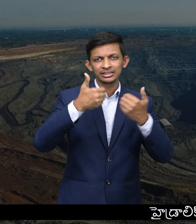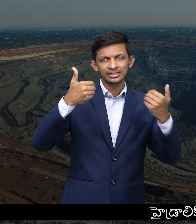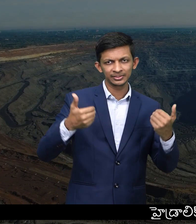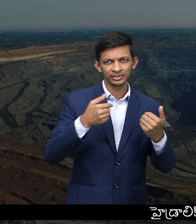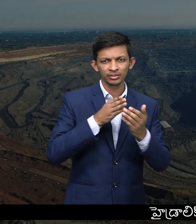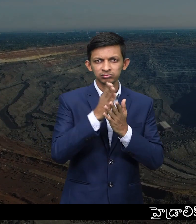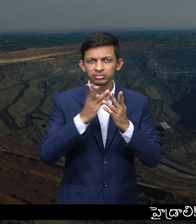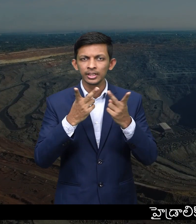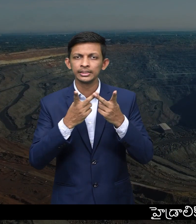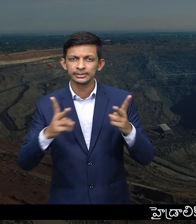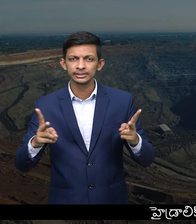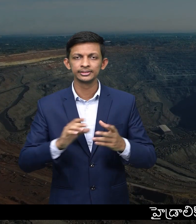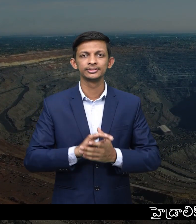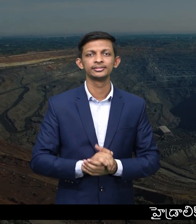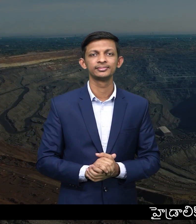సెపరేషన్ మెథడ్.